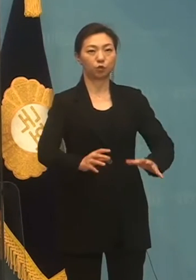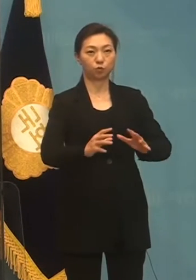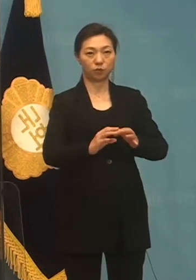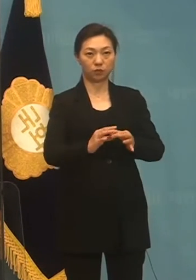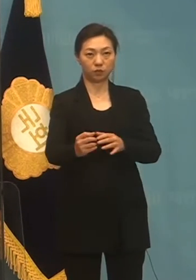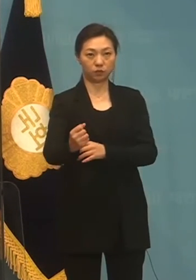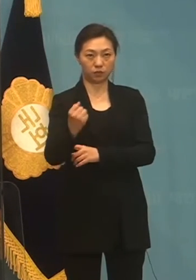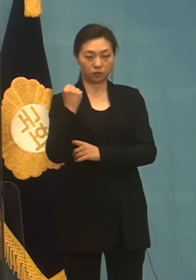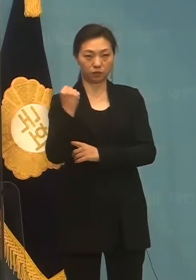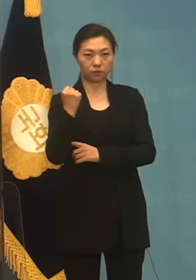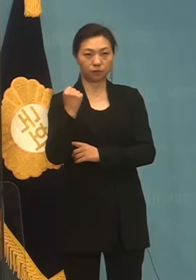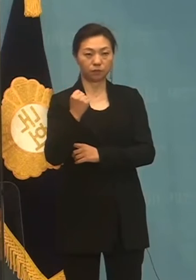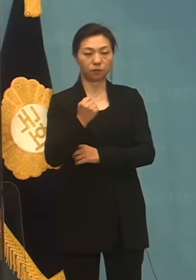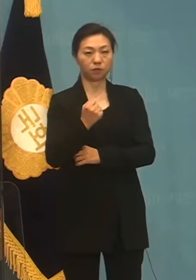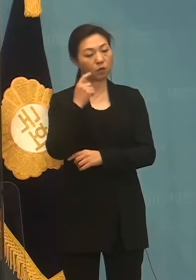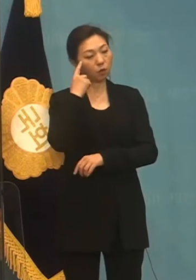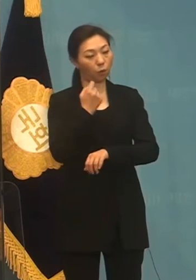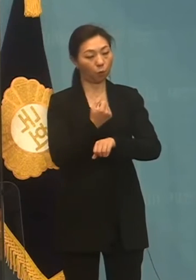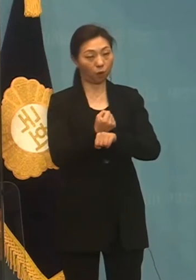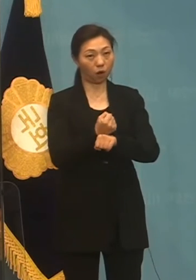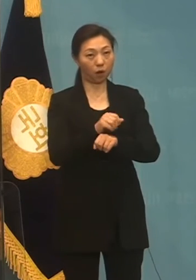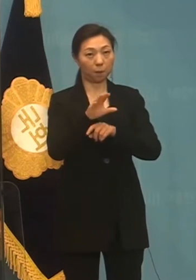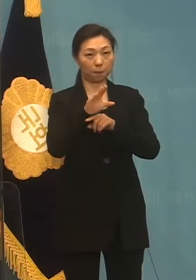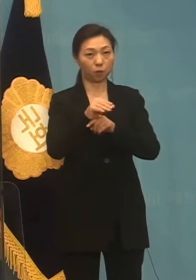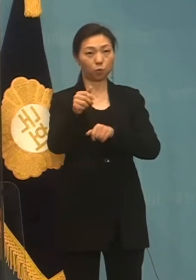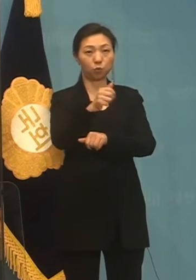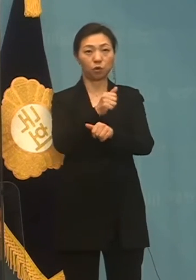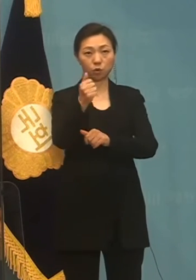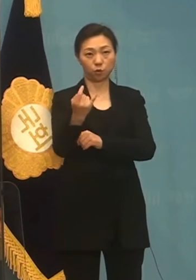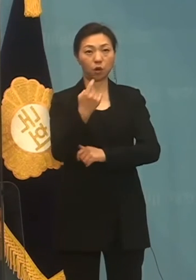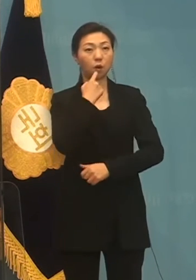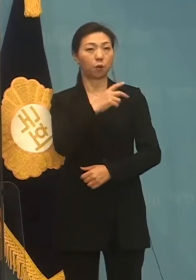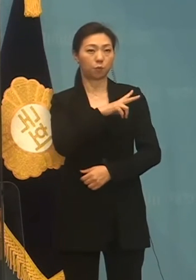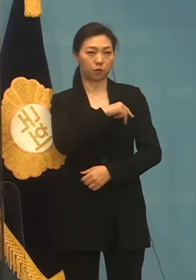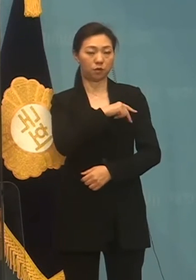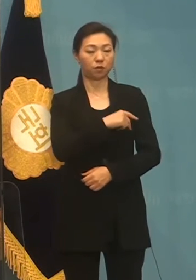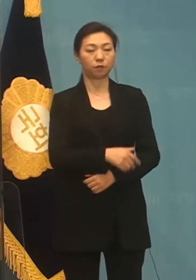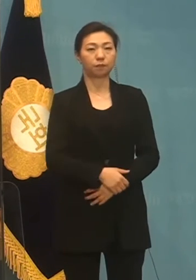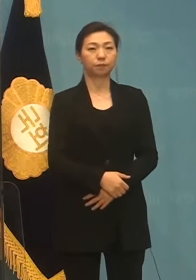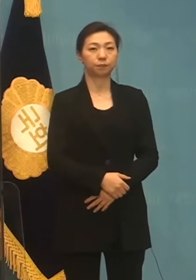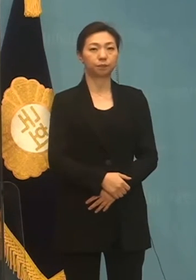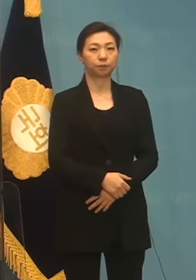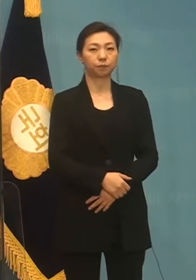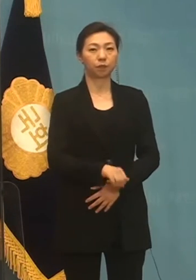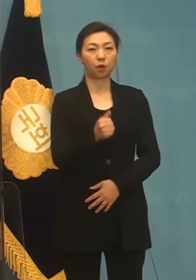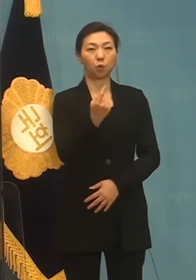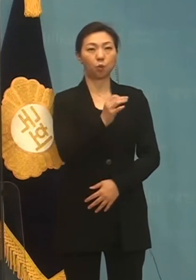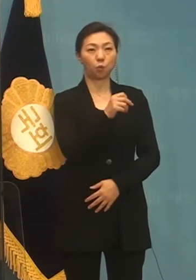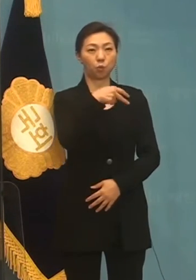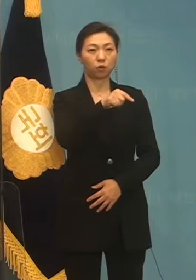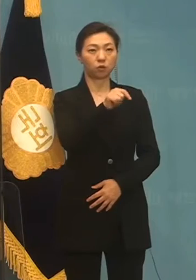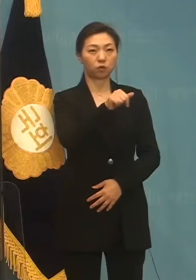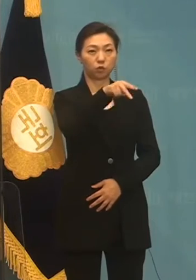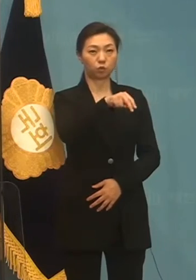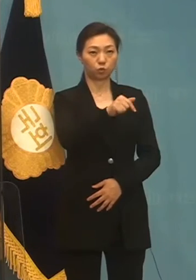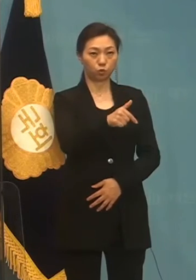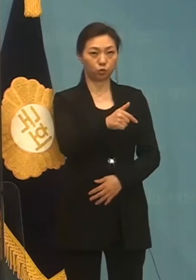구매하신 가방이 위험했습니다. 우리 좌측부터 홍석준 위원이십니다.